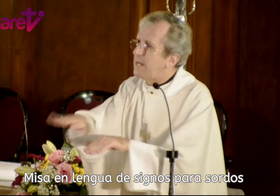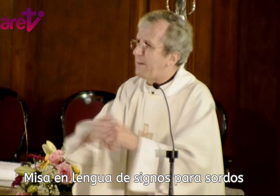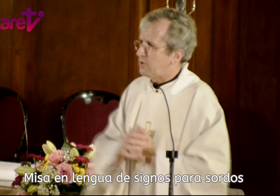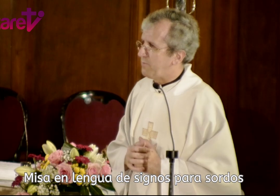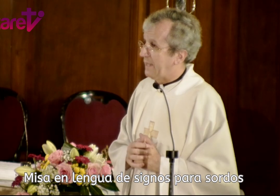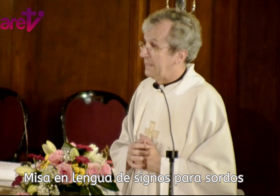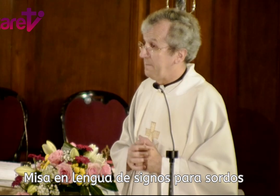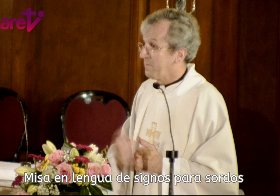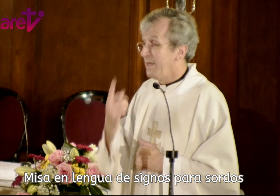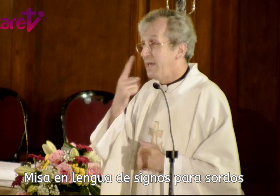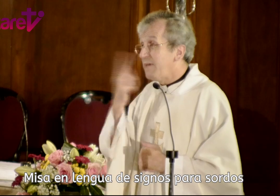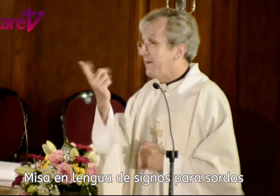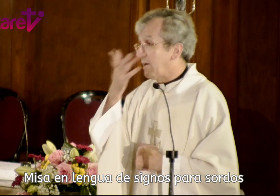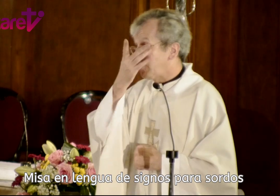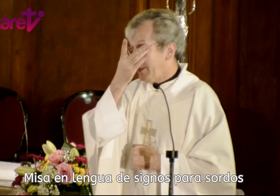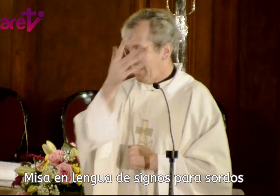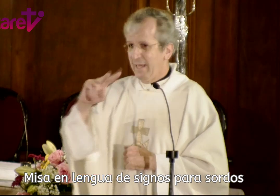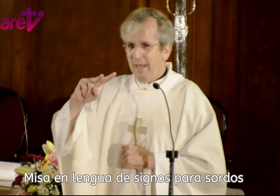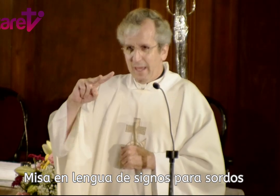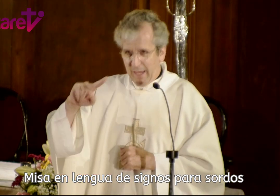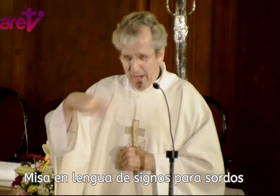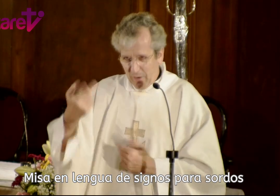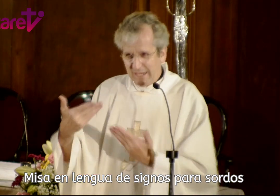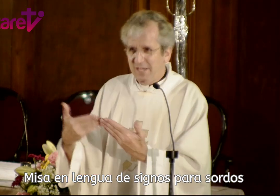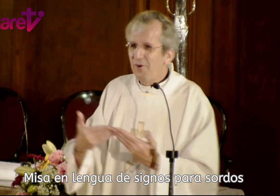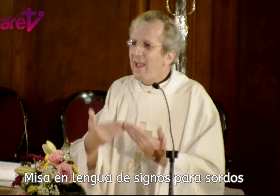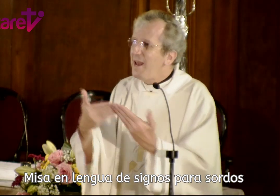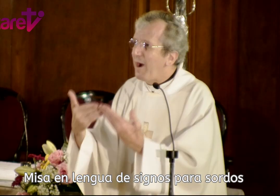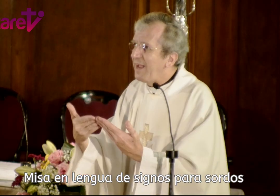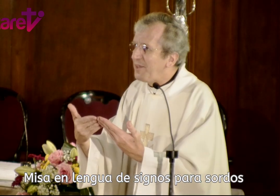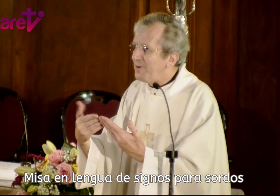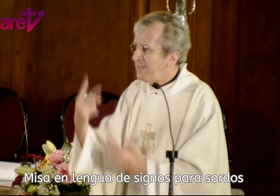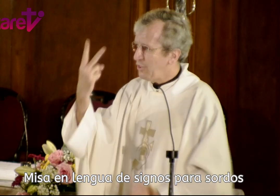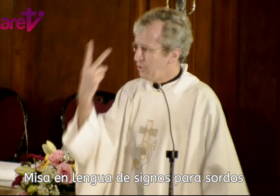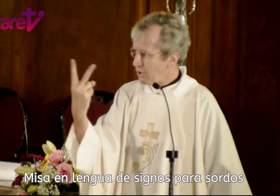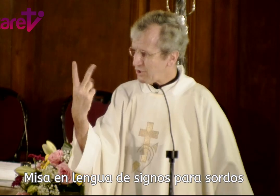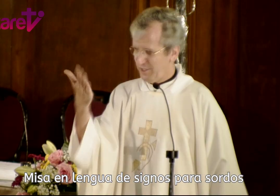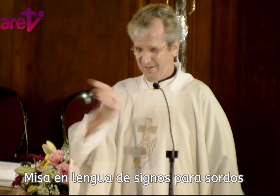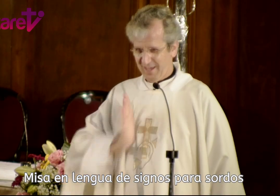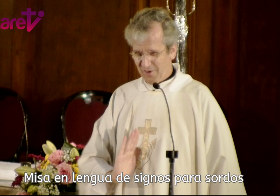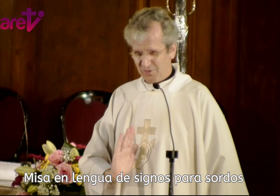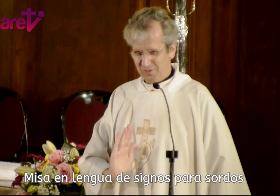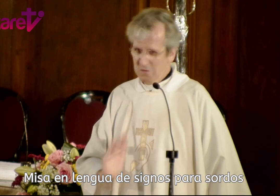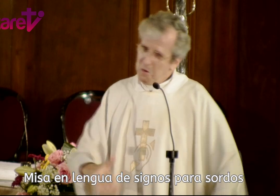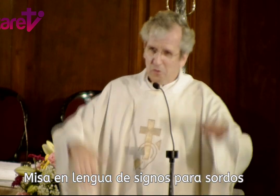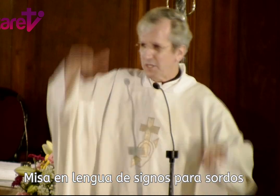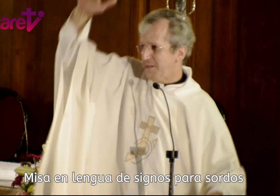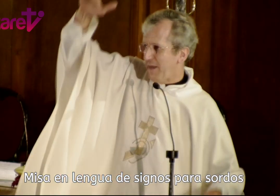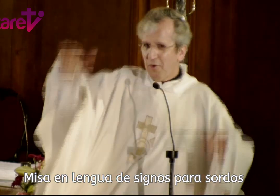paso importante. Y fijaros en lo que ha sido el Evangelio. Dos hijos, no sé si mayor o